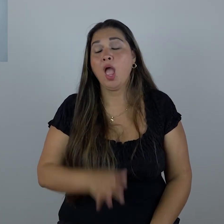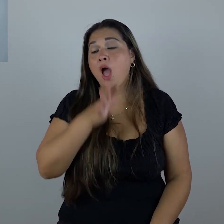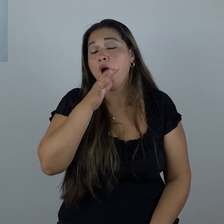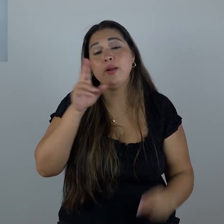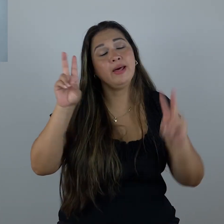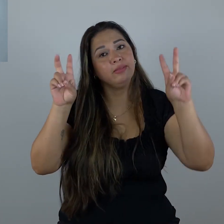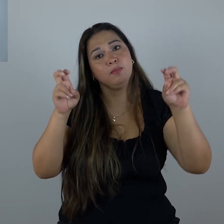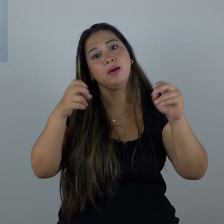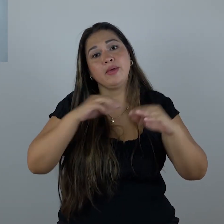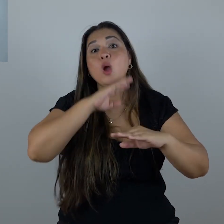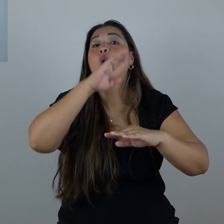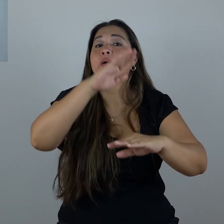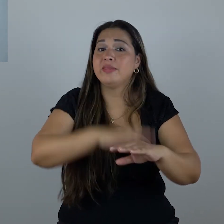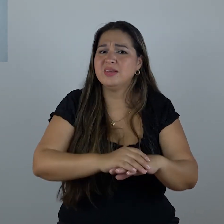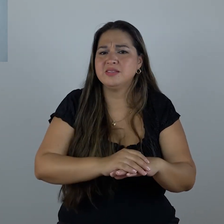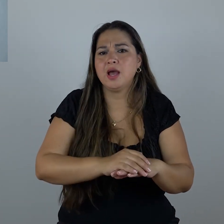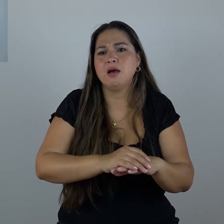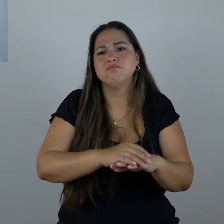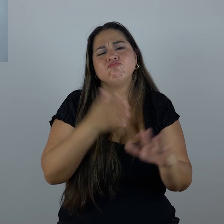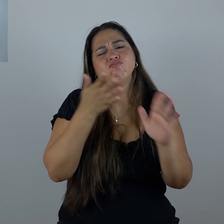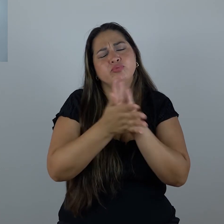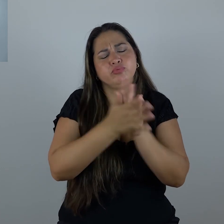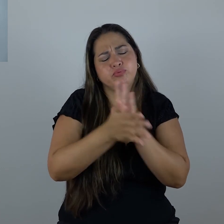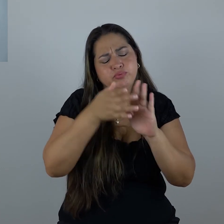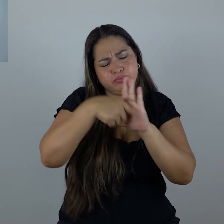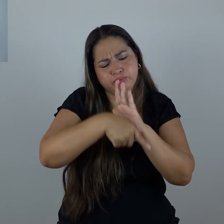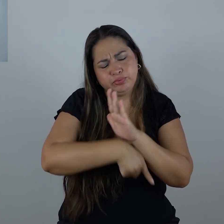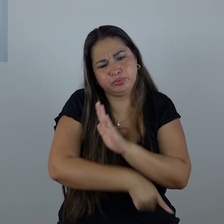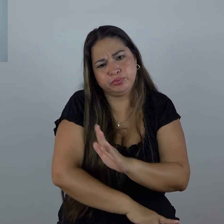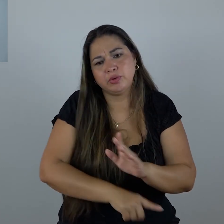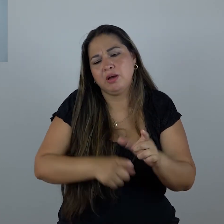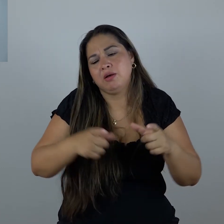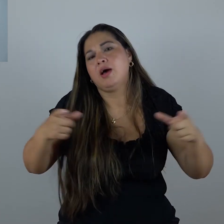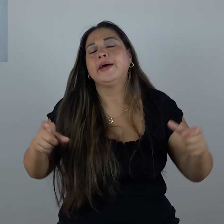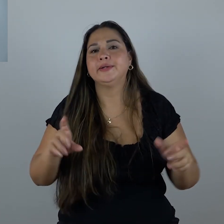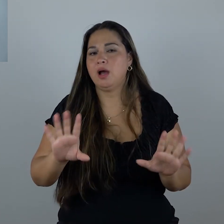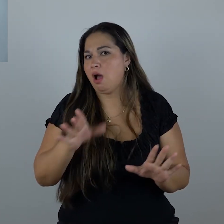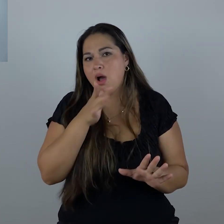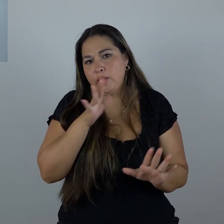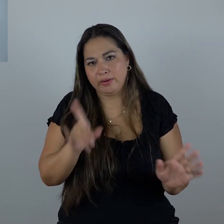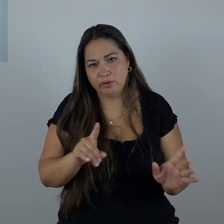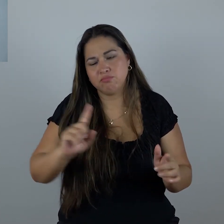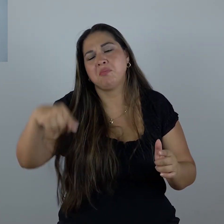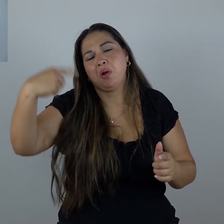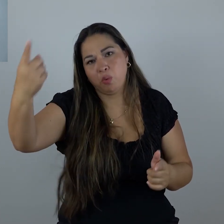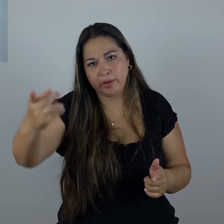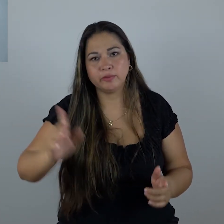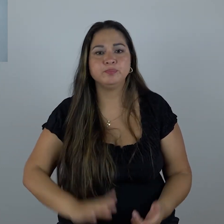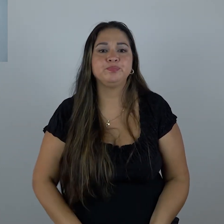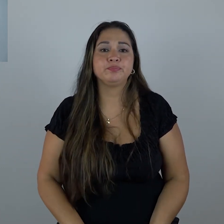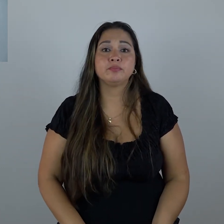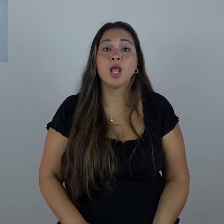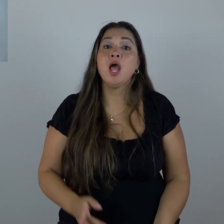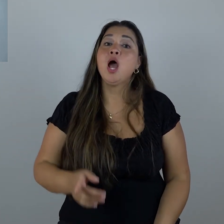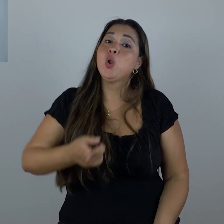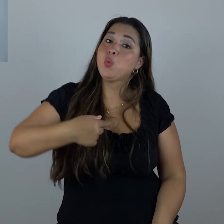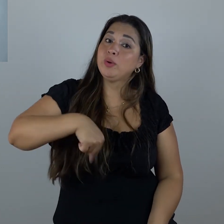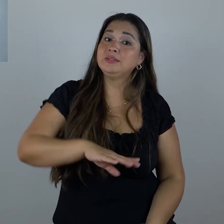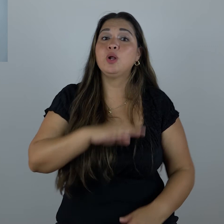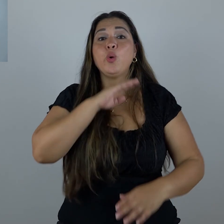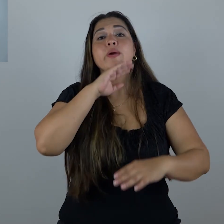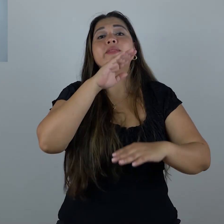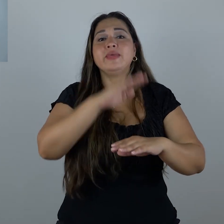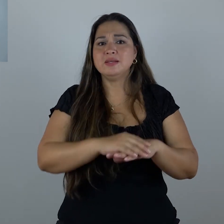seguramente quizá en nivel 2 podamos hablar de obediencia. La obediencia va a ser una constante en nuestra vida